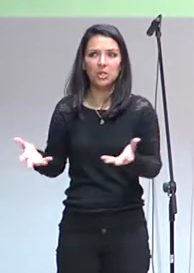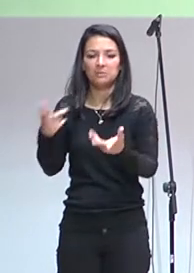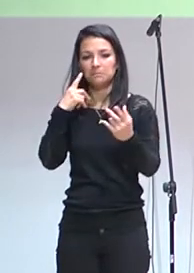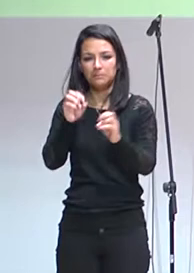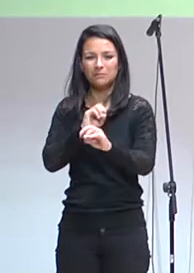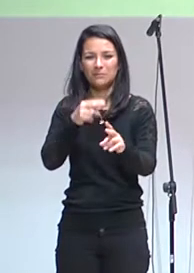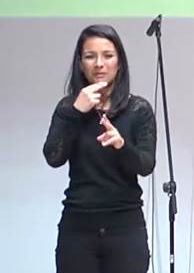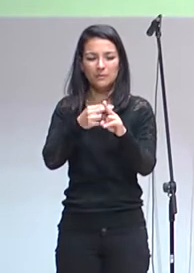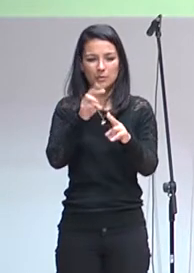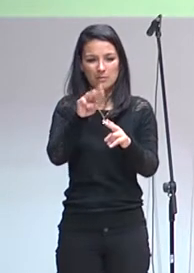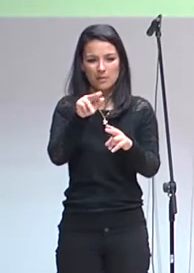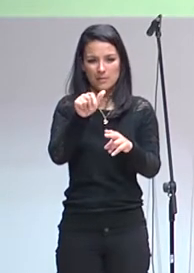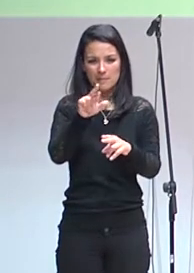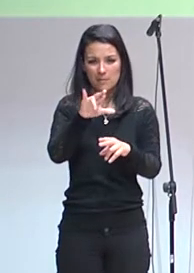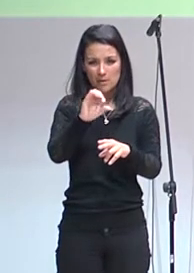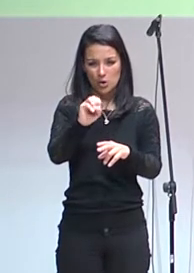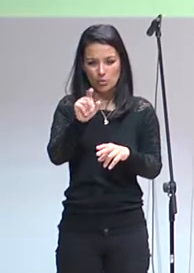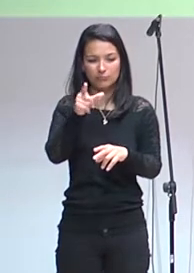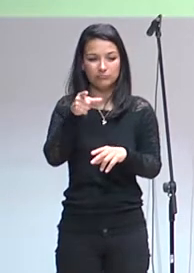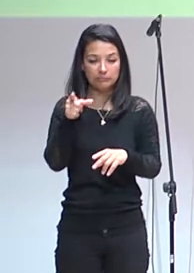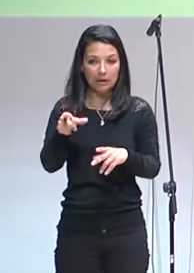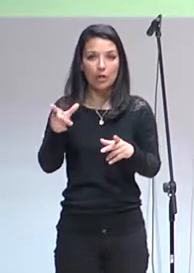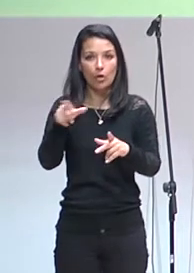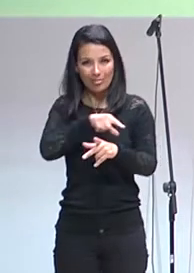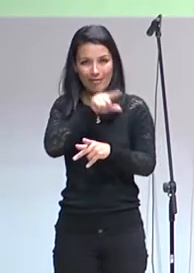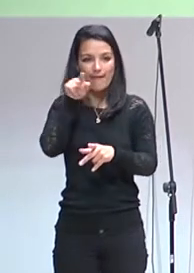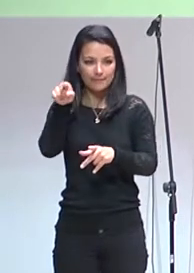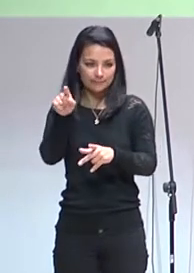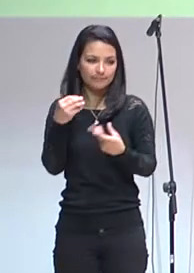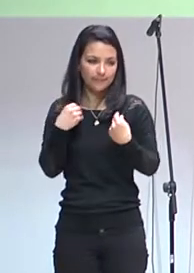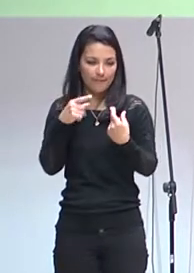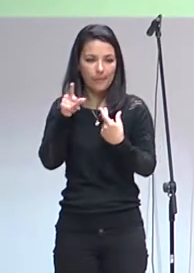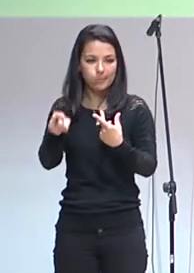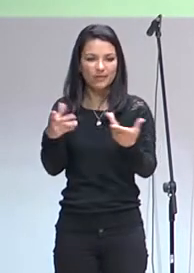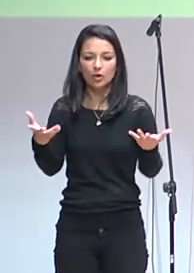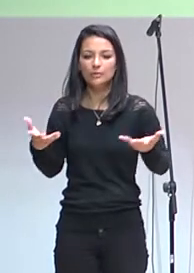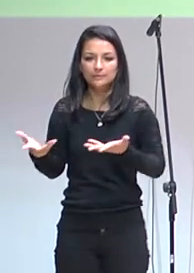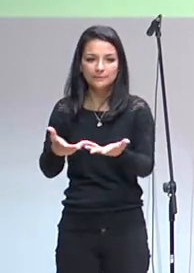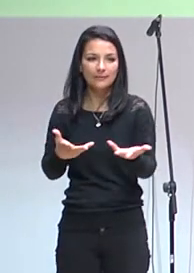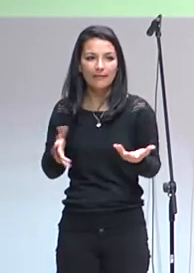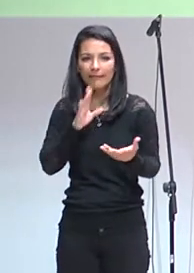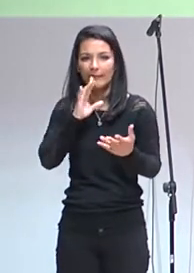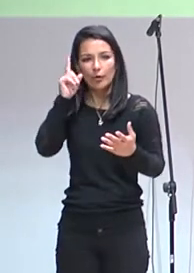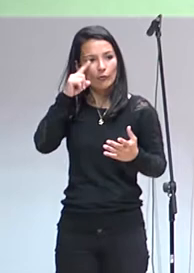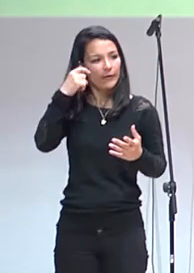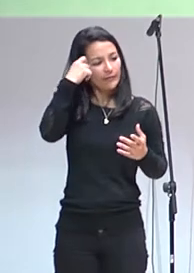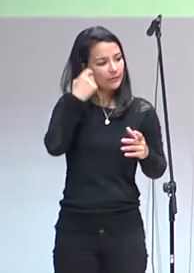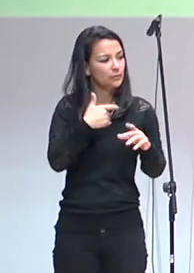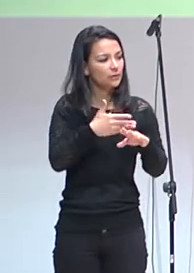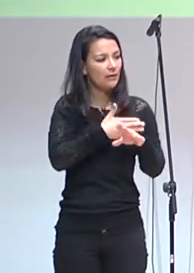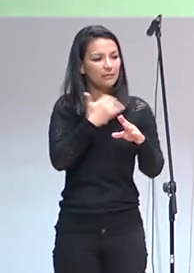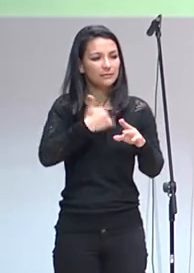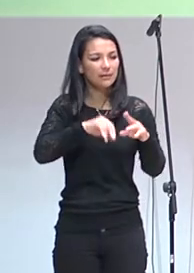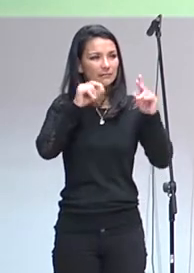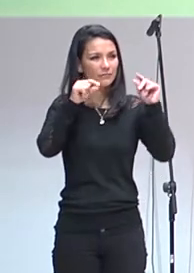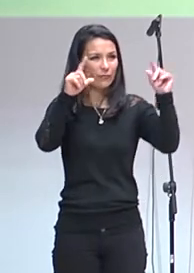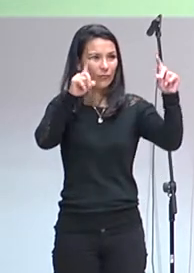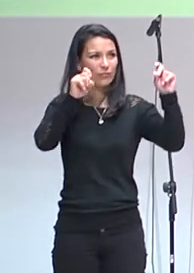Mario Córdoba es de allá. Sí, bueno, ¿y qué hace? La gobernación sacó una valla gigante de